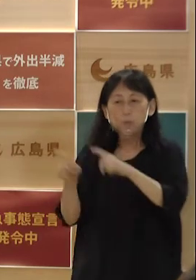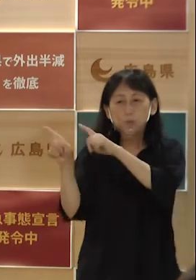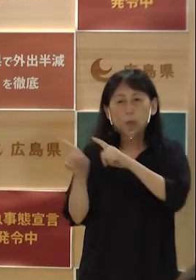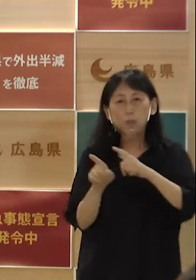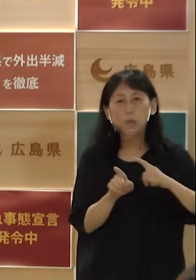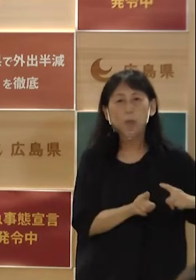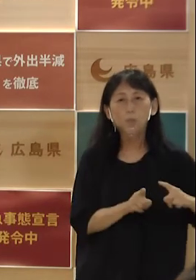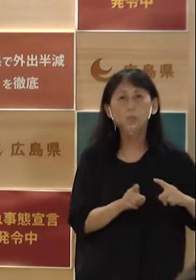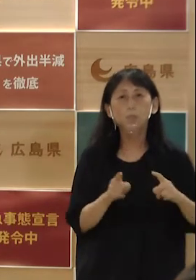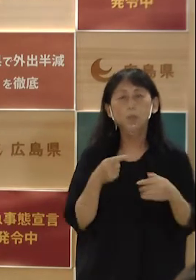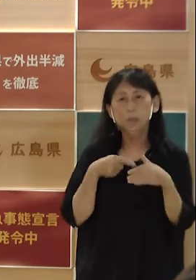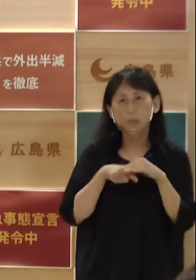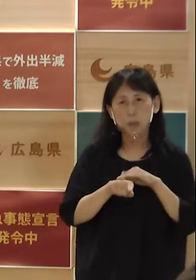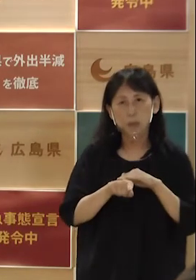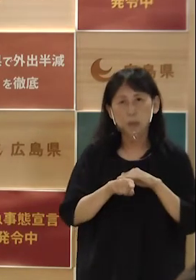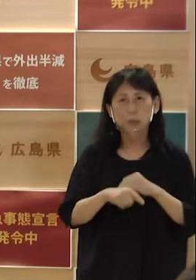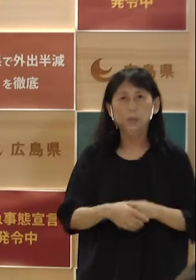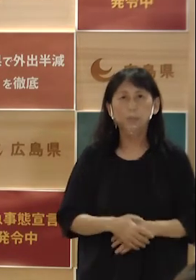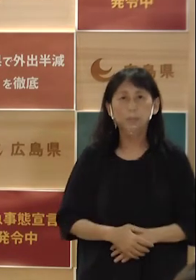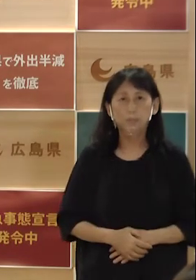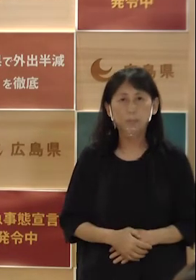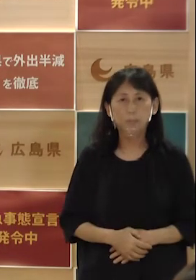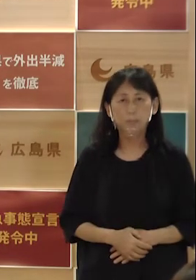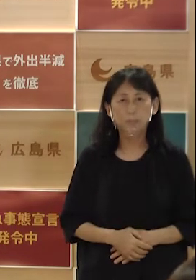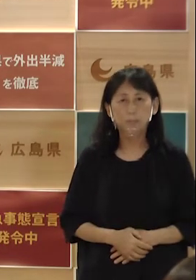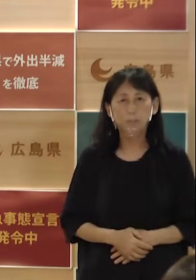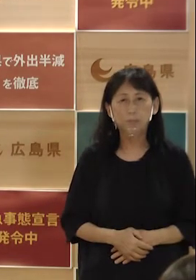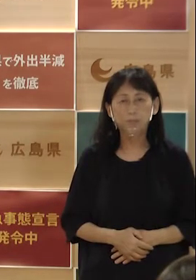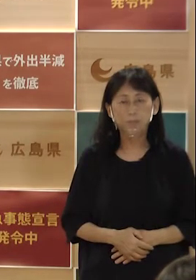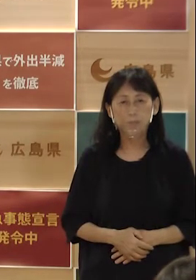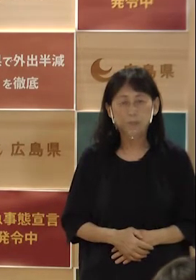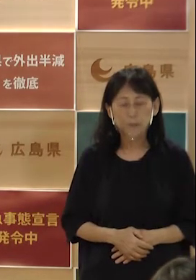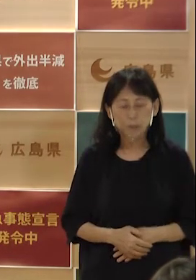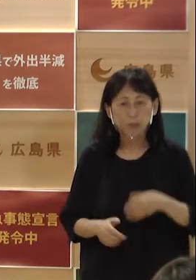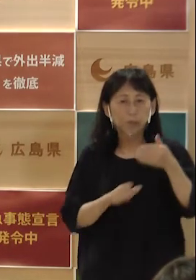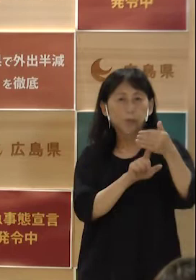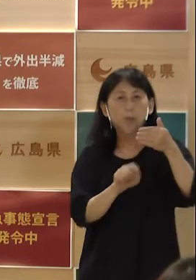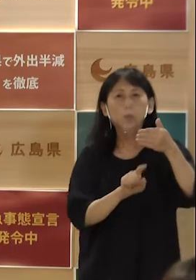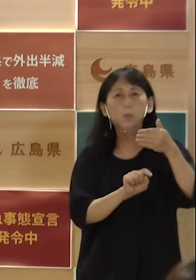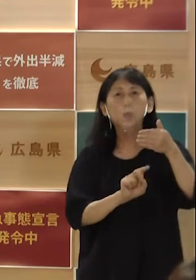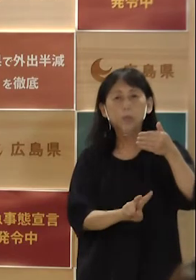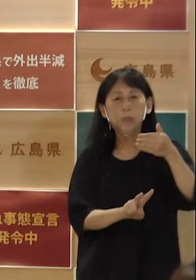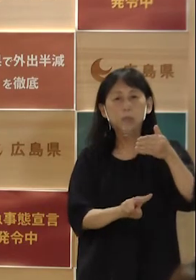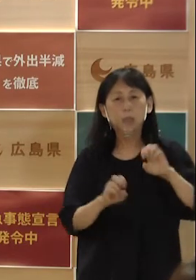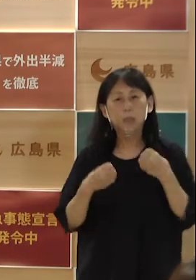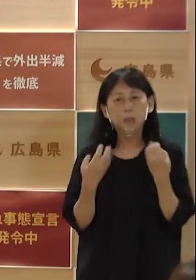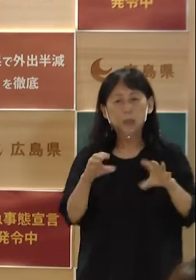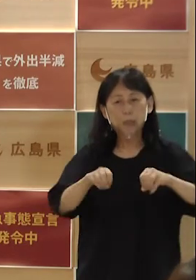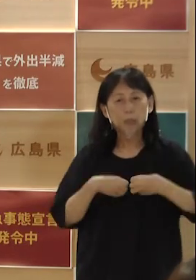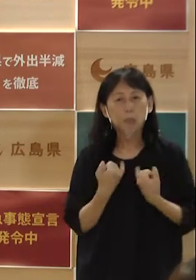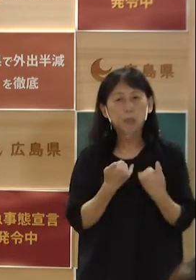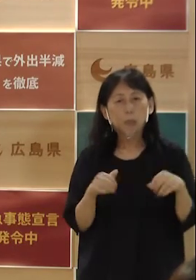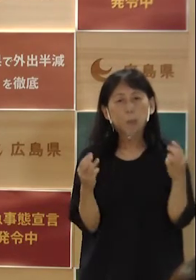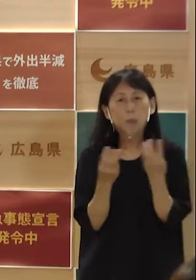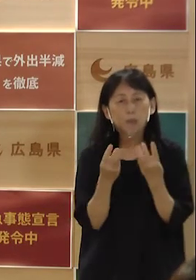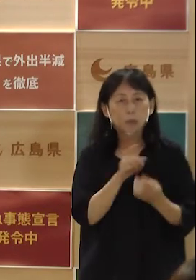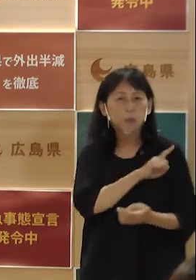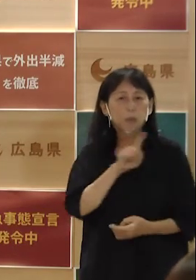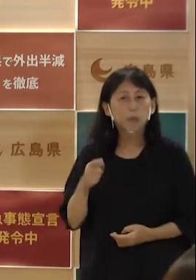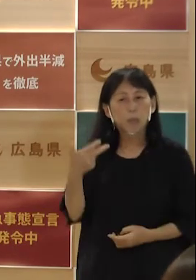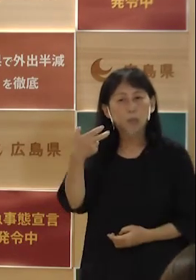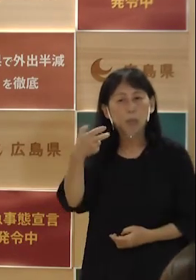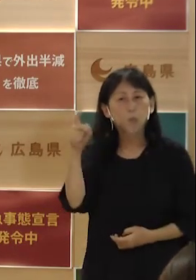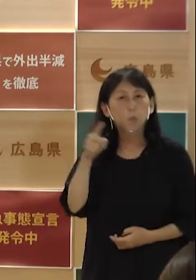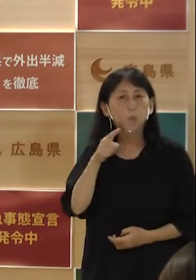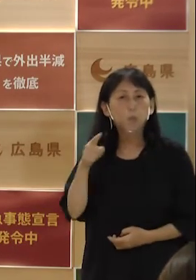。で、まあ、その結果が12日時点で新規感染者数が1日70人